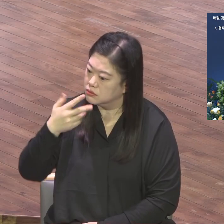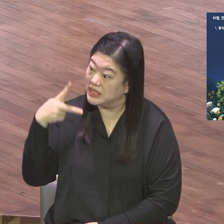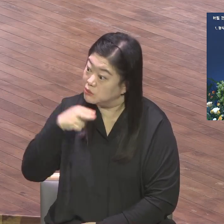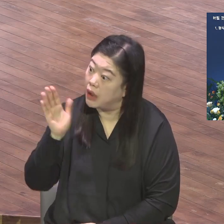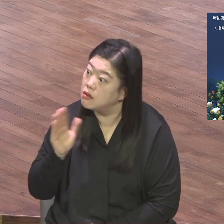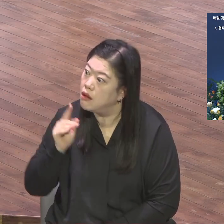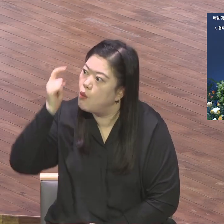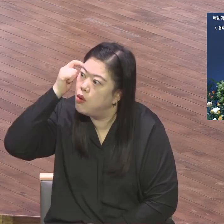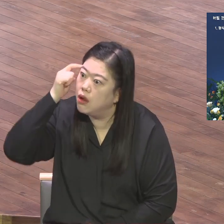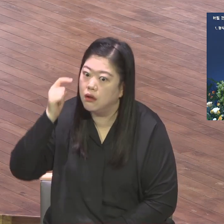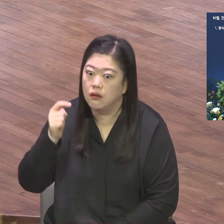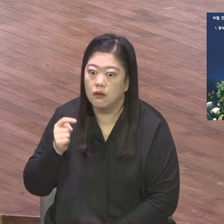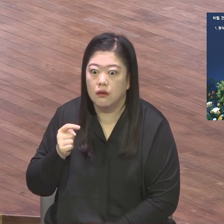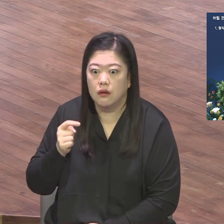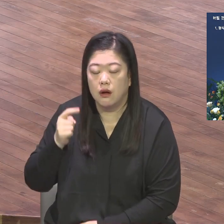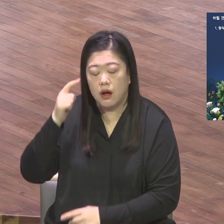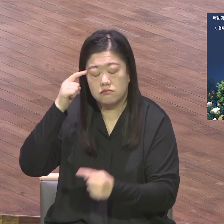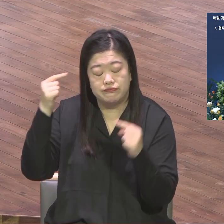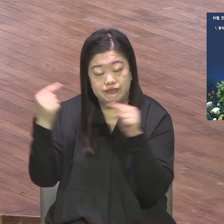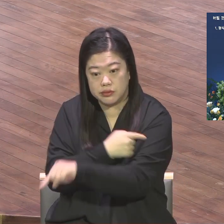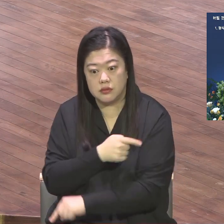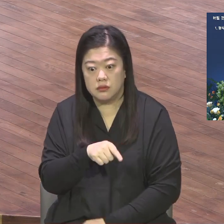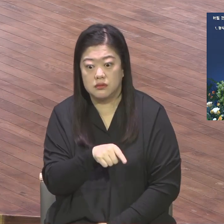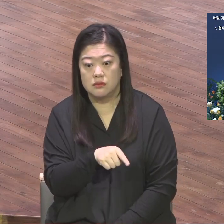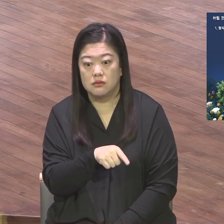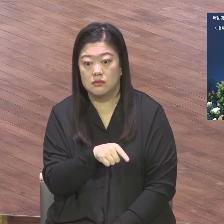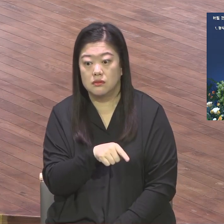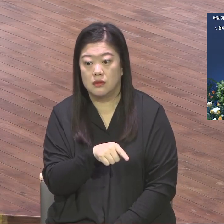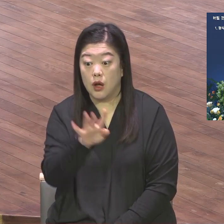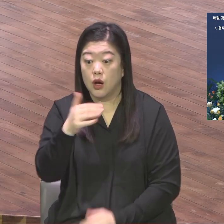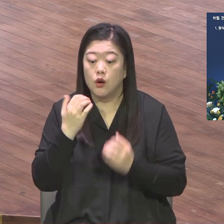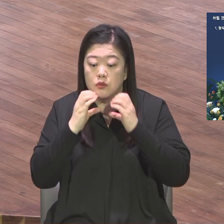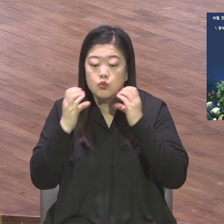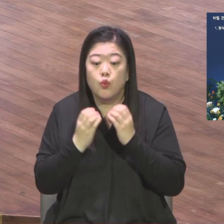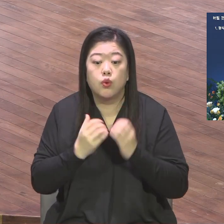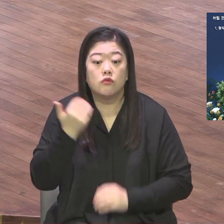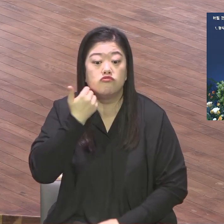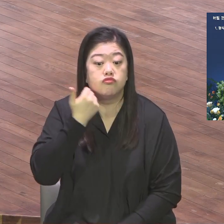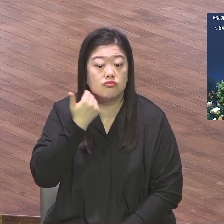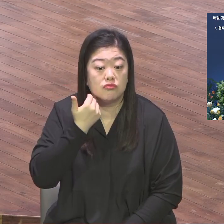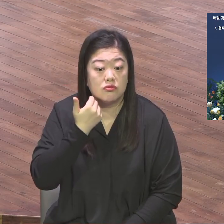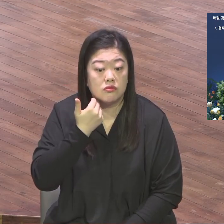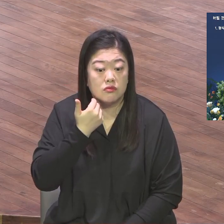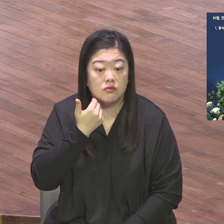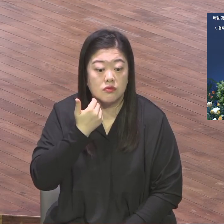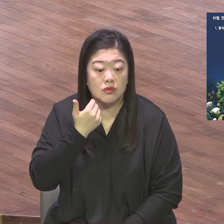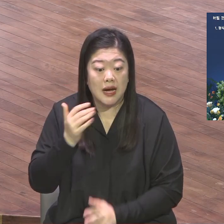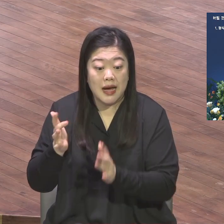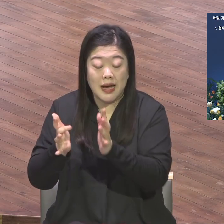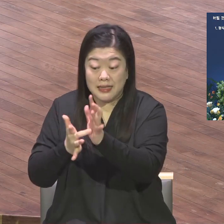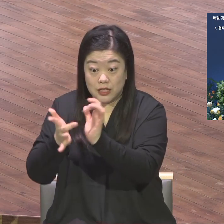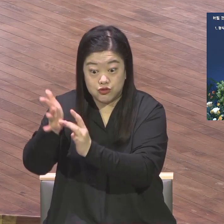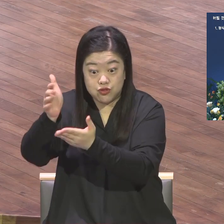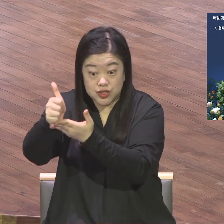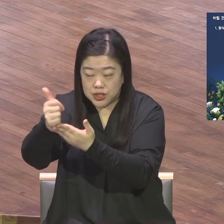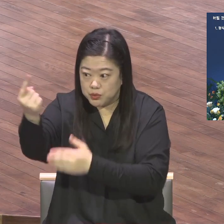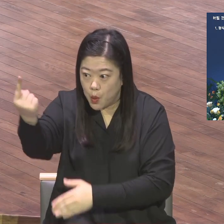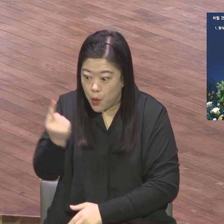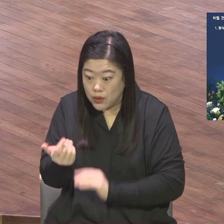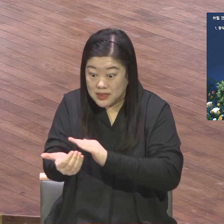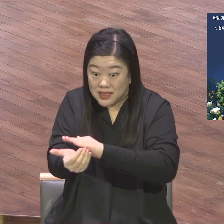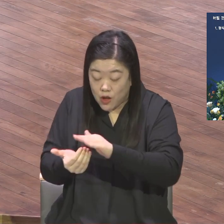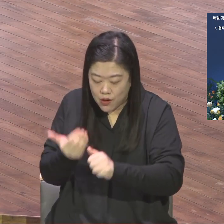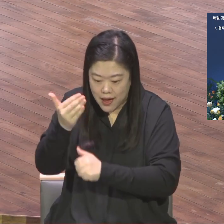있어요. 사실 세례요한은요, 예수님의 길을 준비하기 위해서 하나님께서 미리